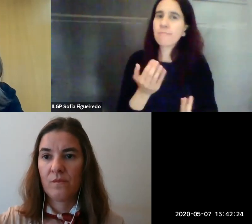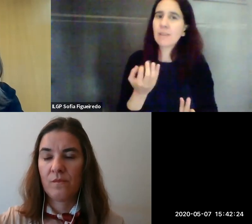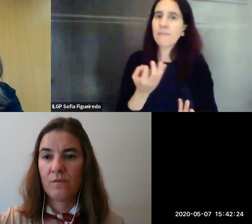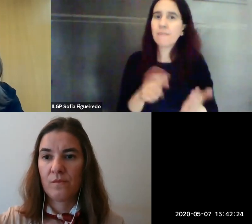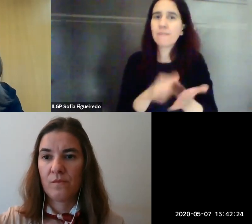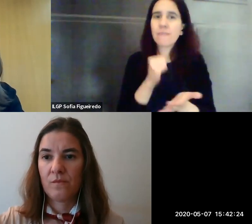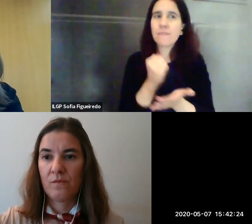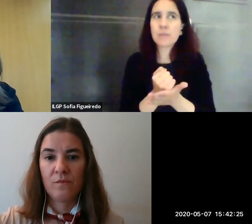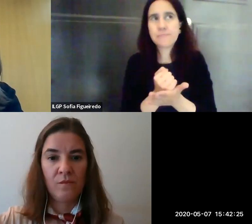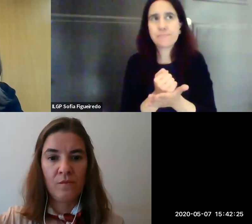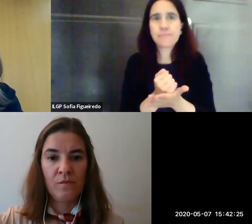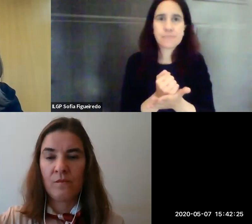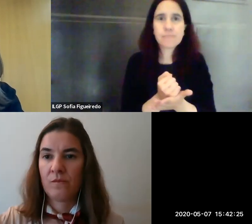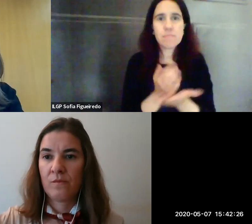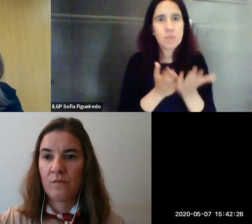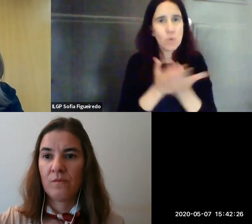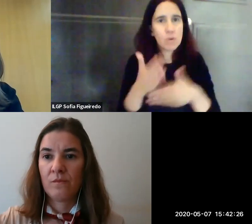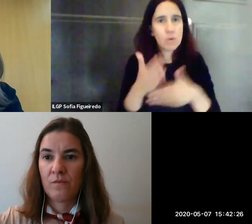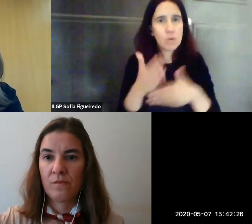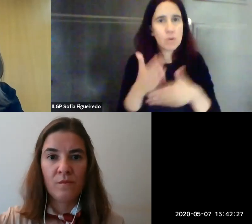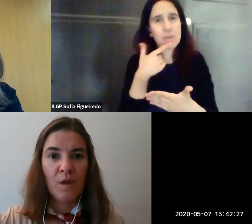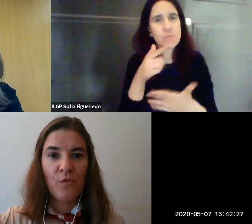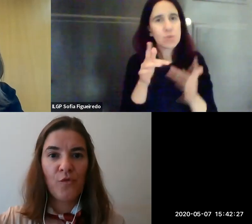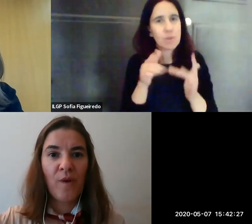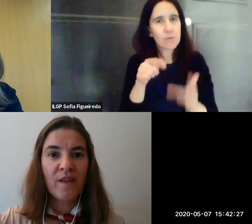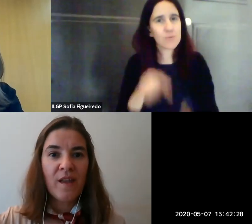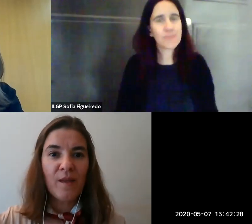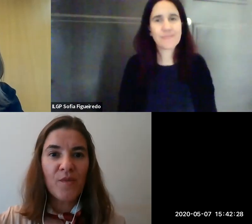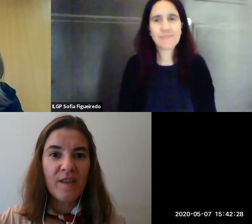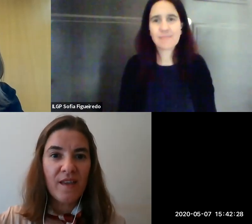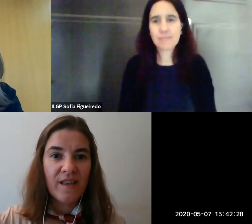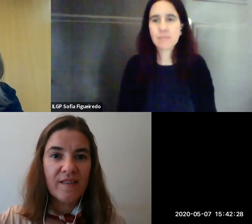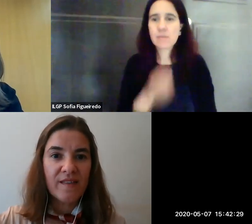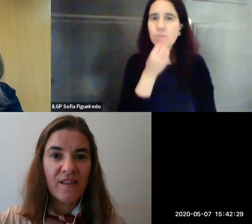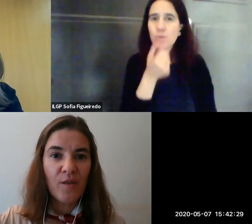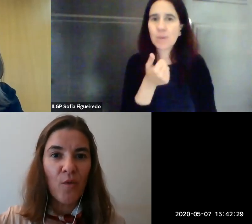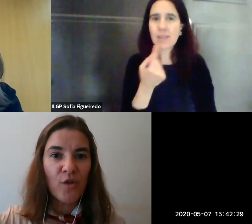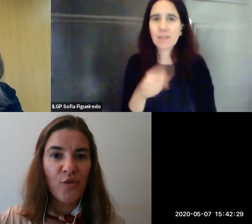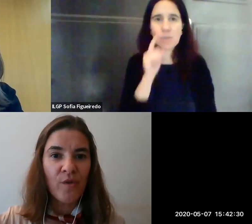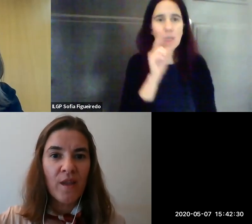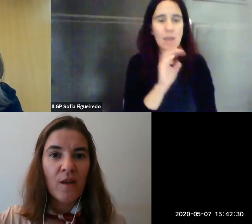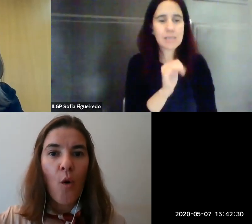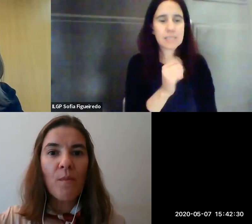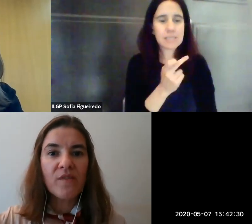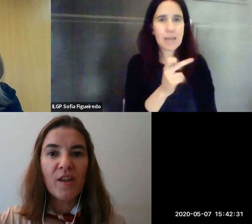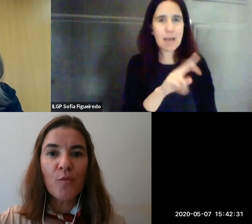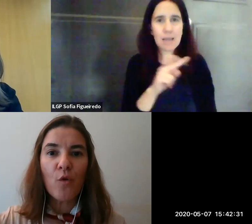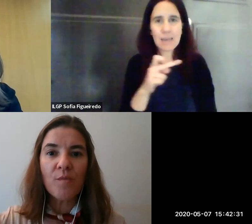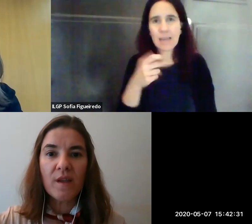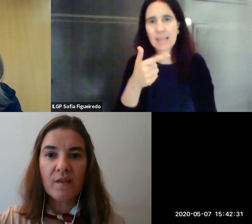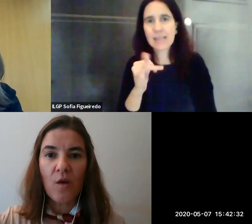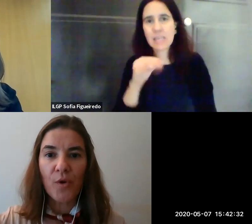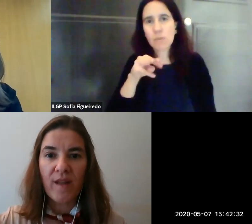sempre continuidade, digamos assim, a esse contacto. Muito bem. Temos aqui a Sara Timóteo. Como manter